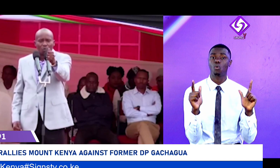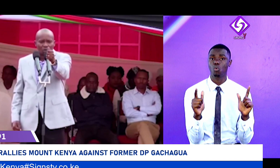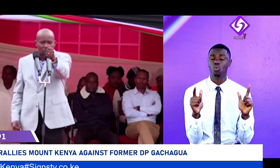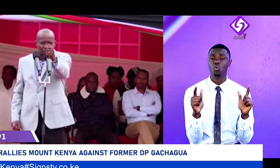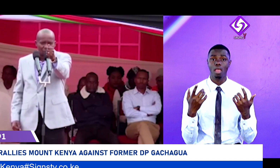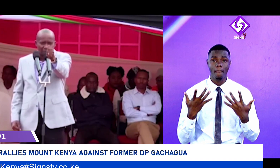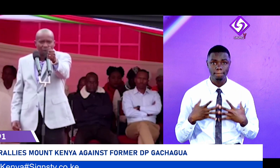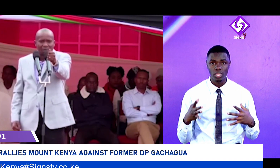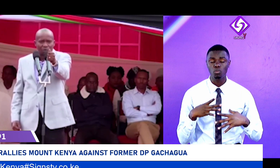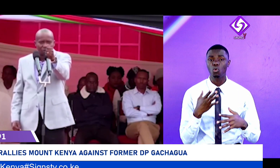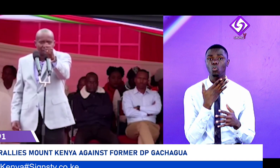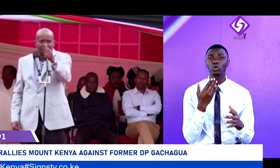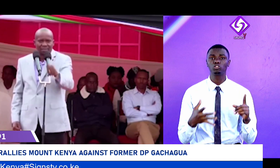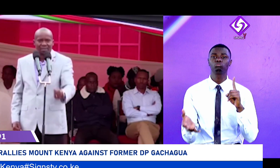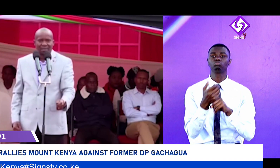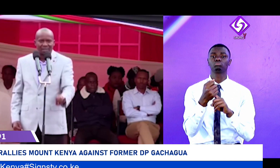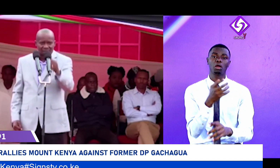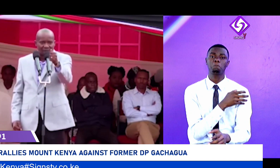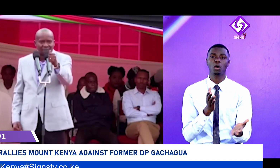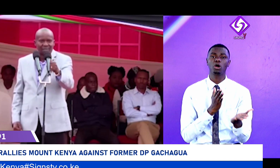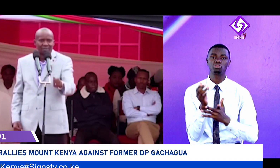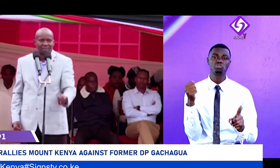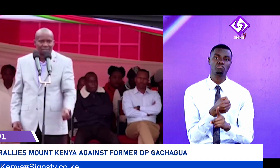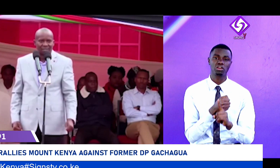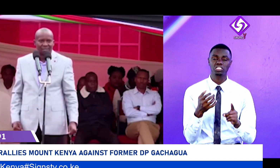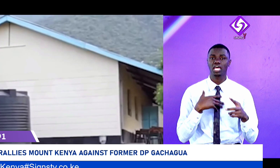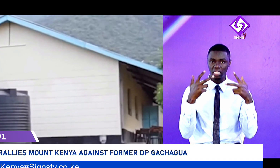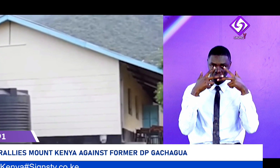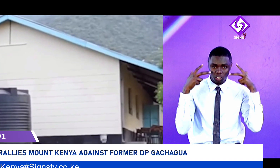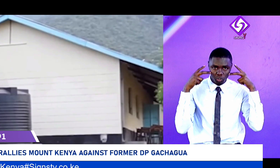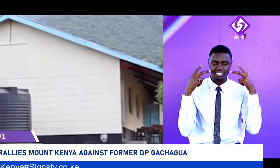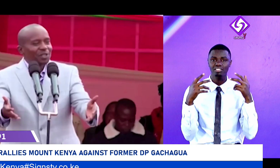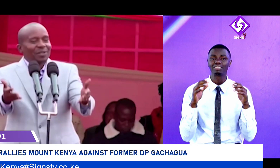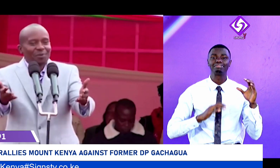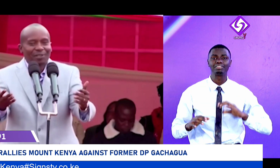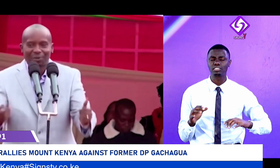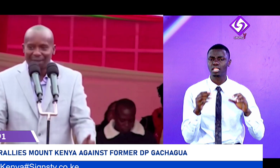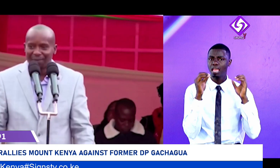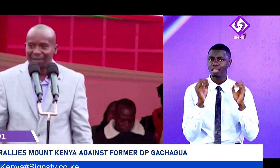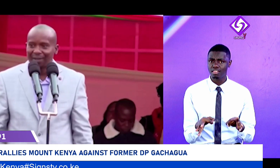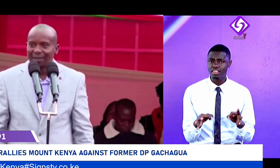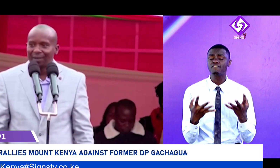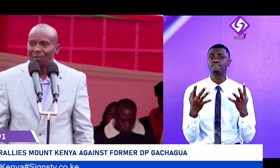who want to assume power through violence and terrorizing citizens. Si usalama ukiwa mzuri tunakuwa tu tabu.